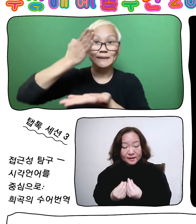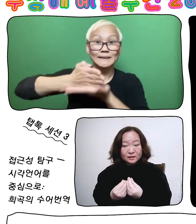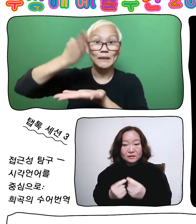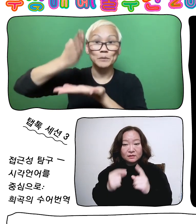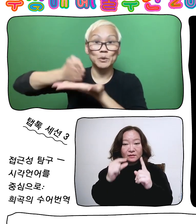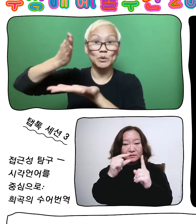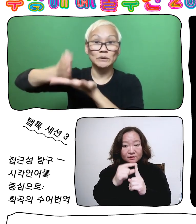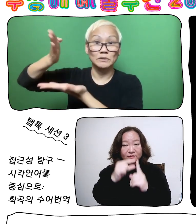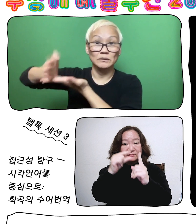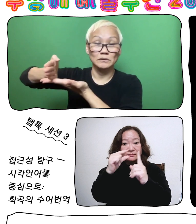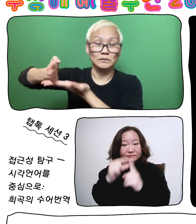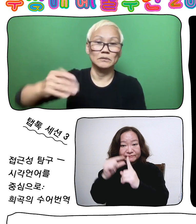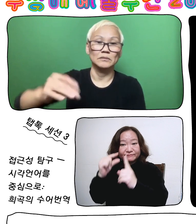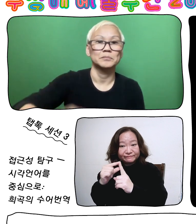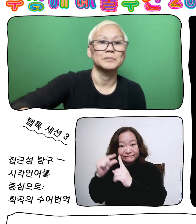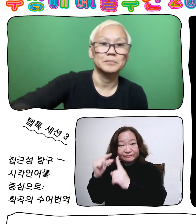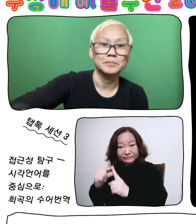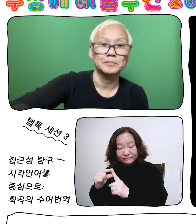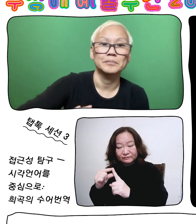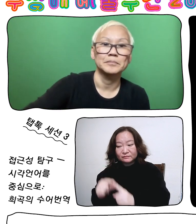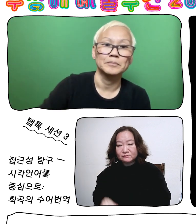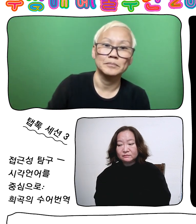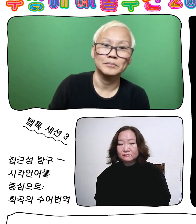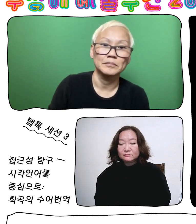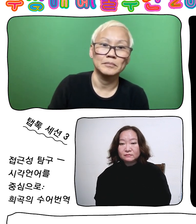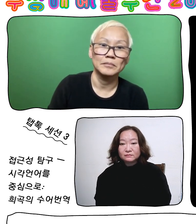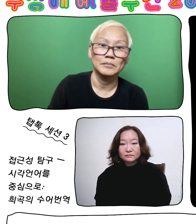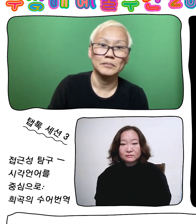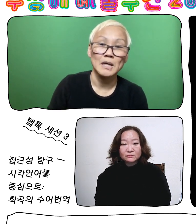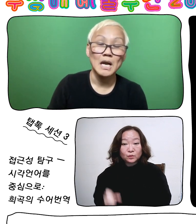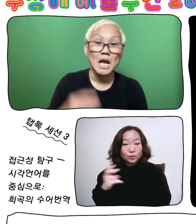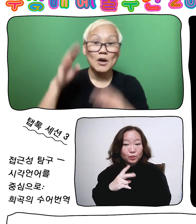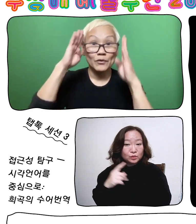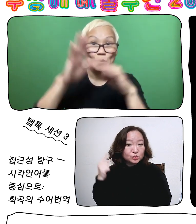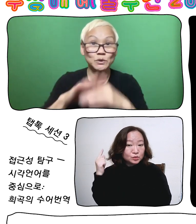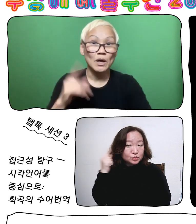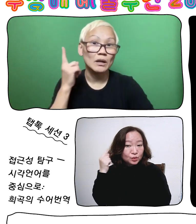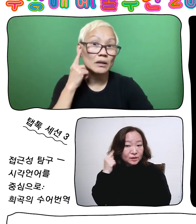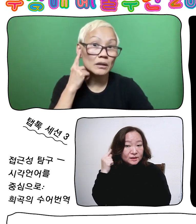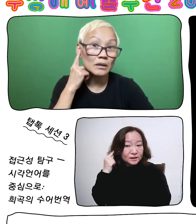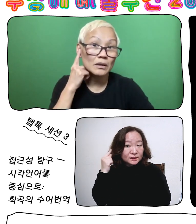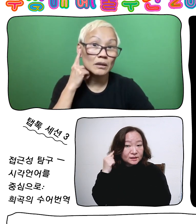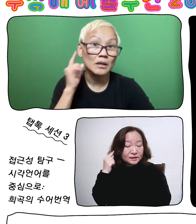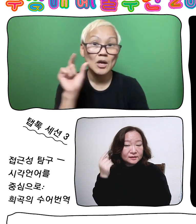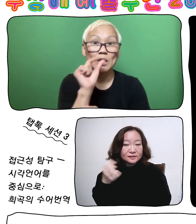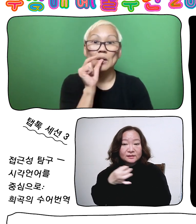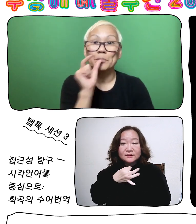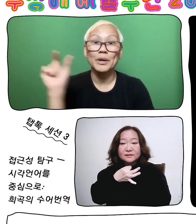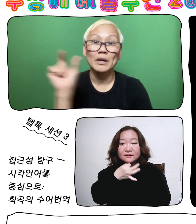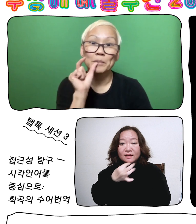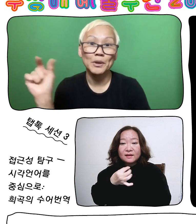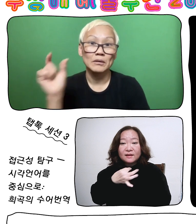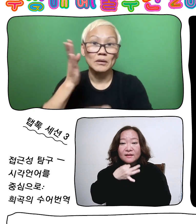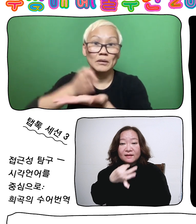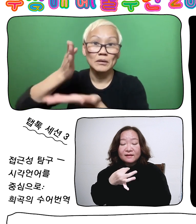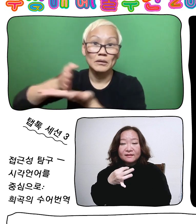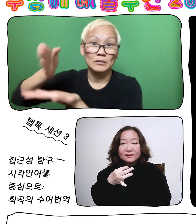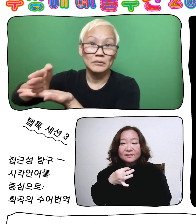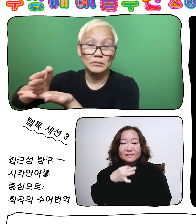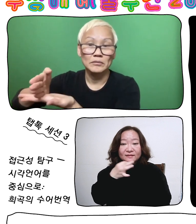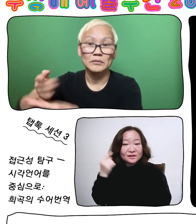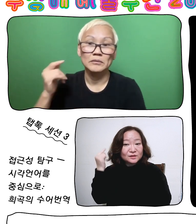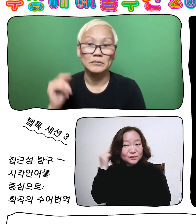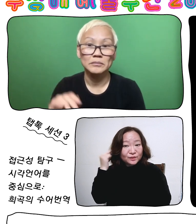예를 들어, 시는 단어로 연결되어 있다는 구성을 가집니다. 음성 언어 역시 각 단어의 연결로 이루어져